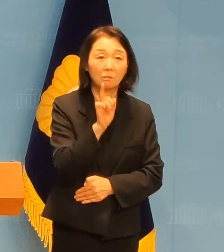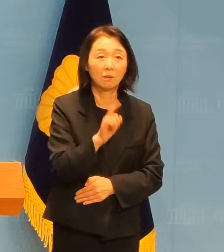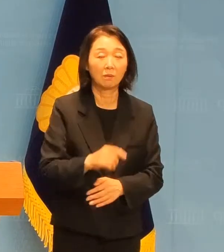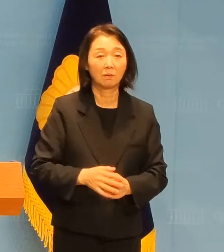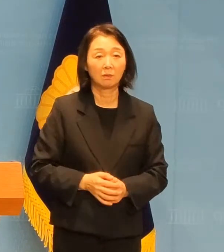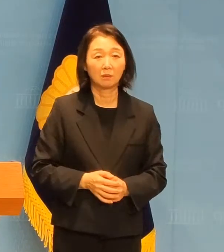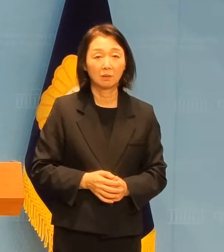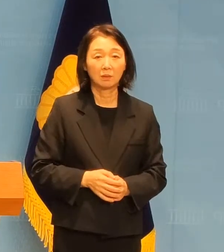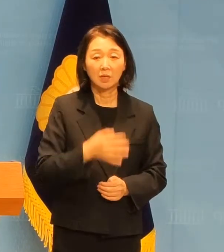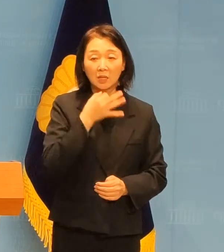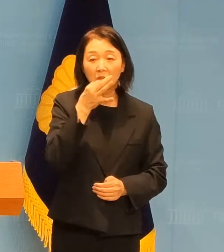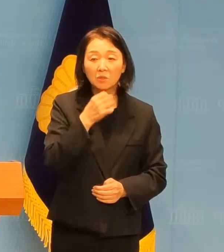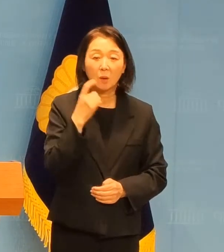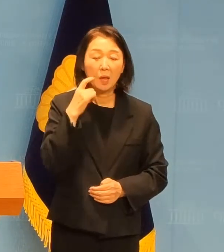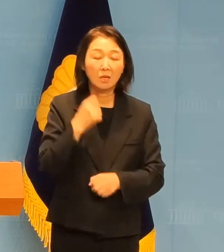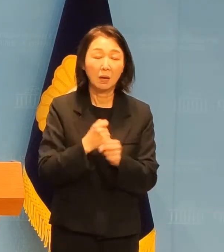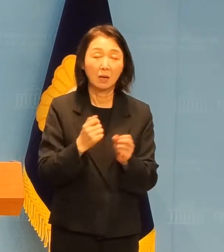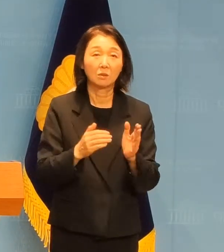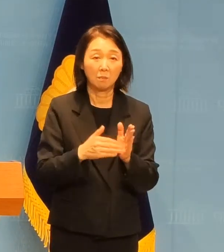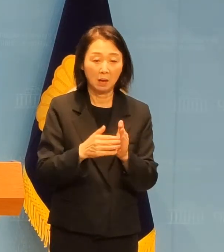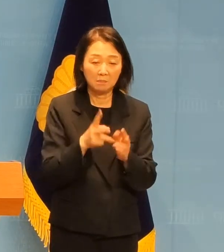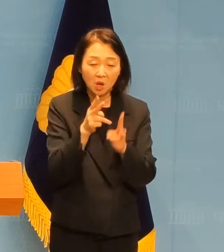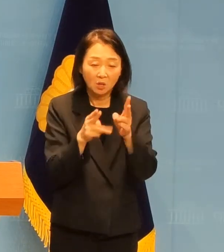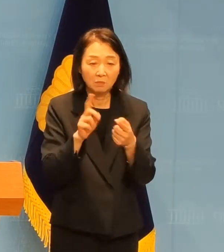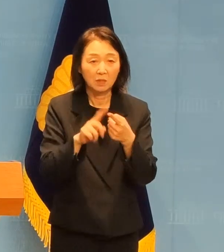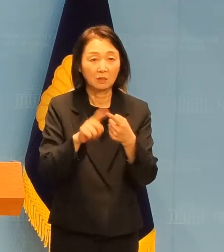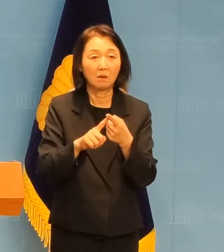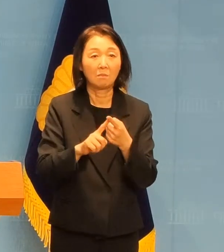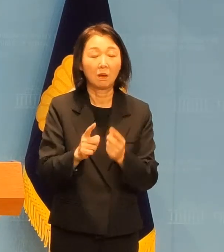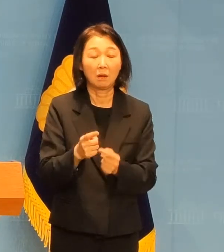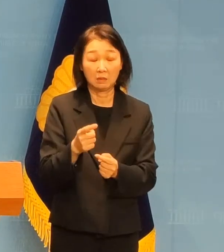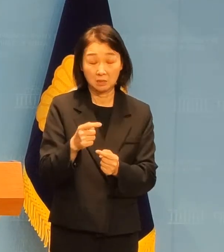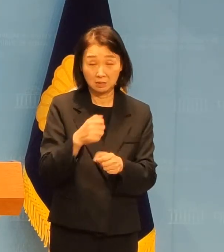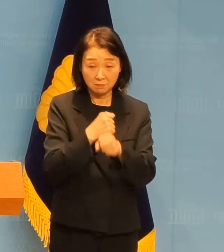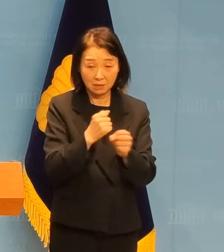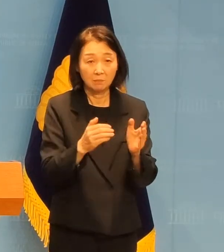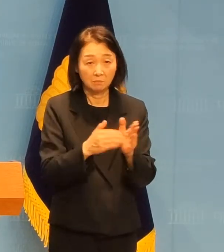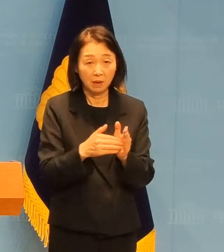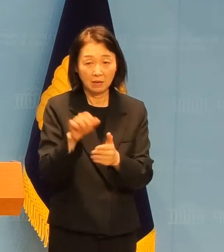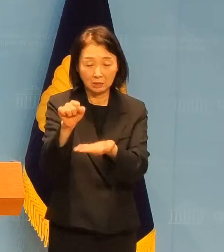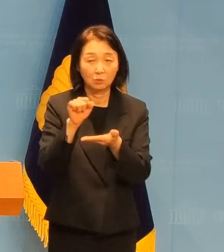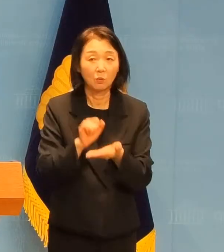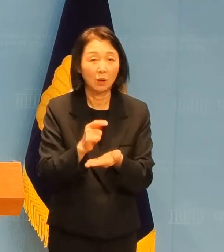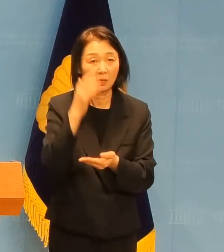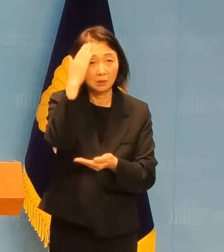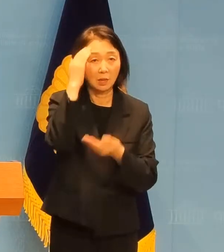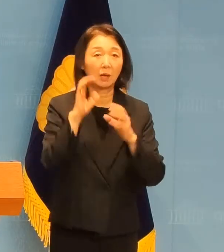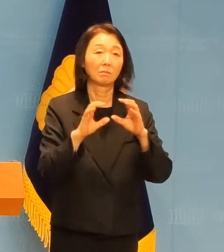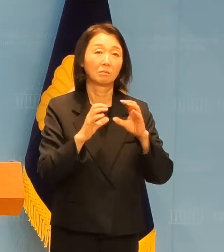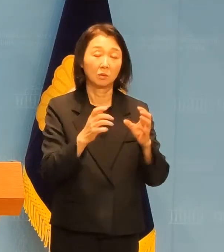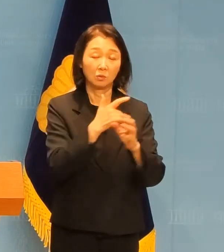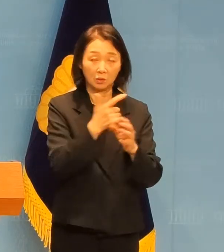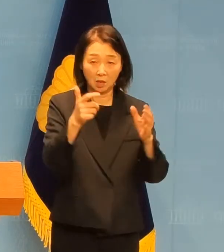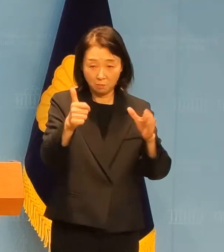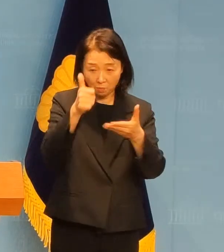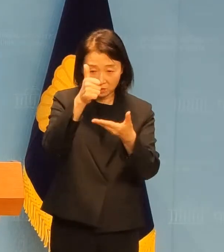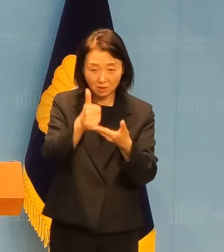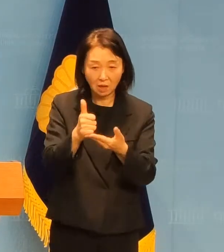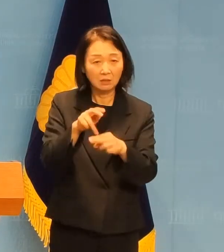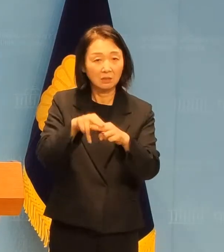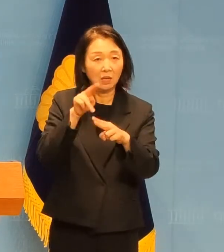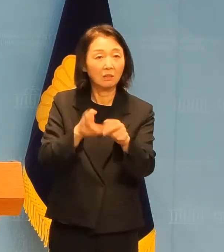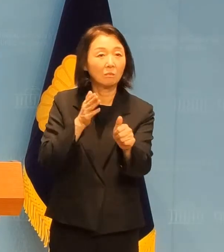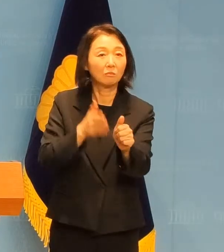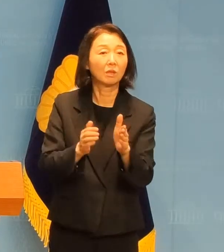이렇게 음성 변조와 편집에 따른 인위적인 가공물을 들고 와 대한민국 대법원장의 사퇴를